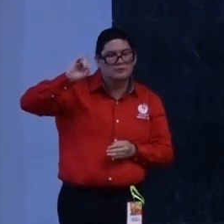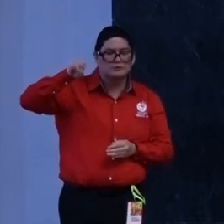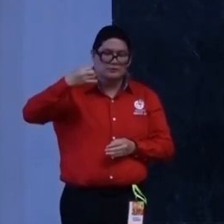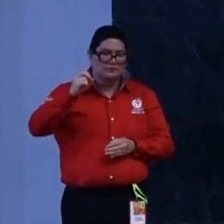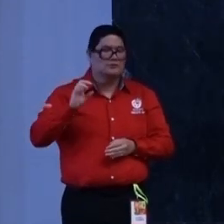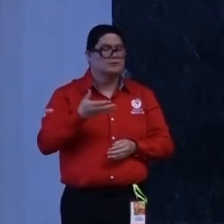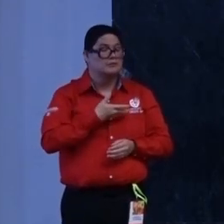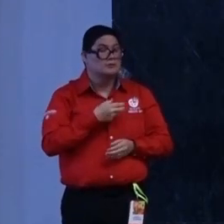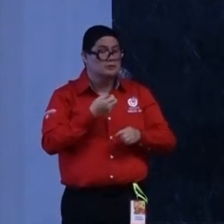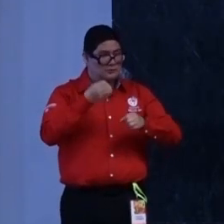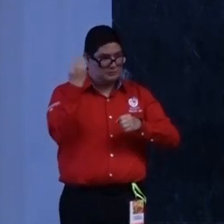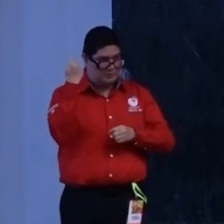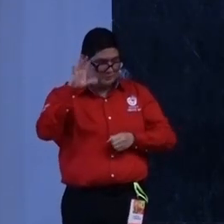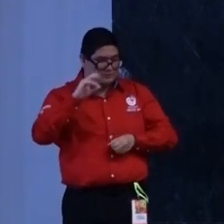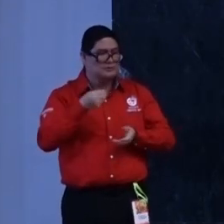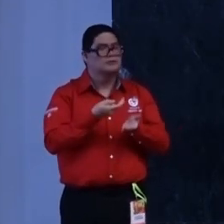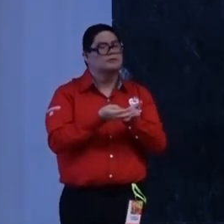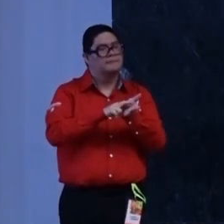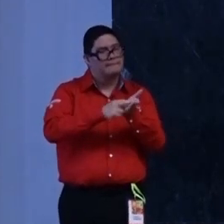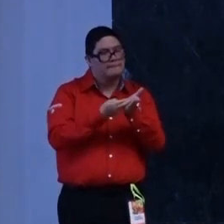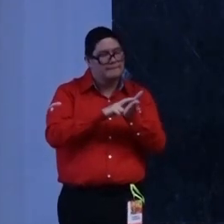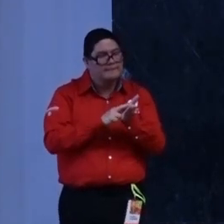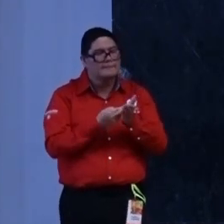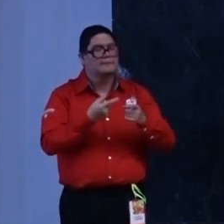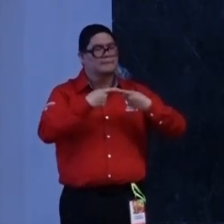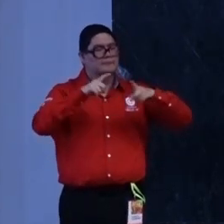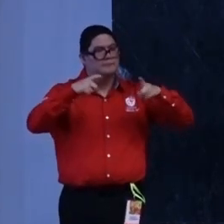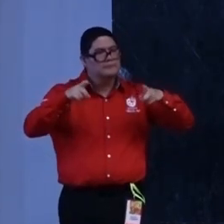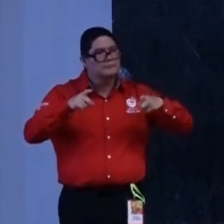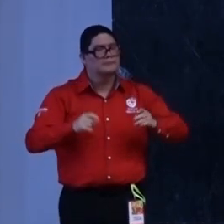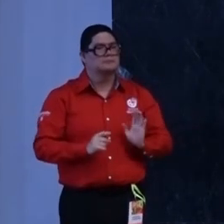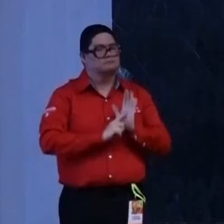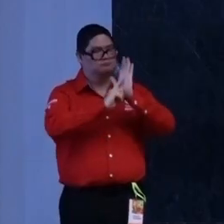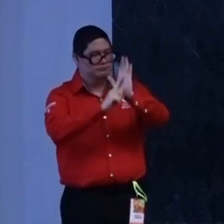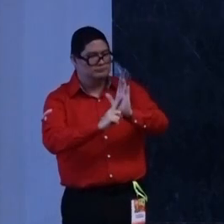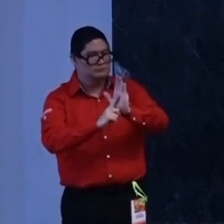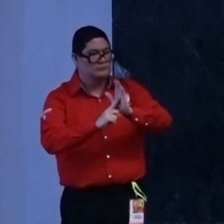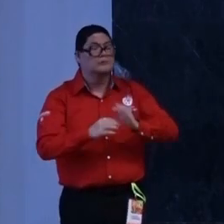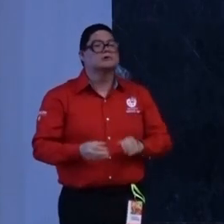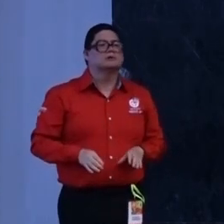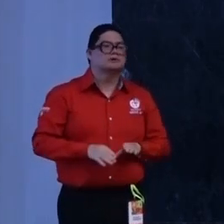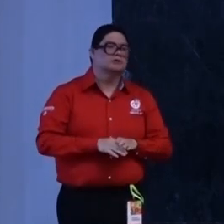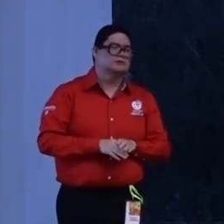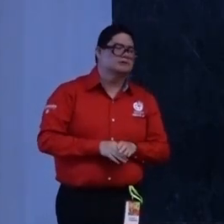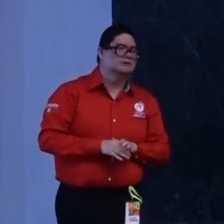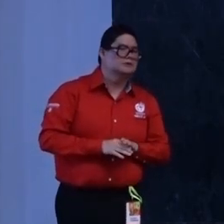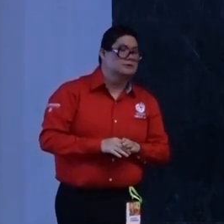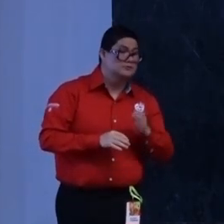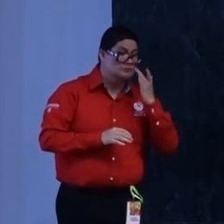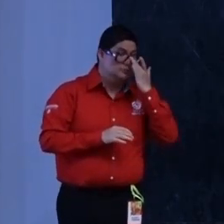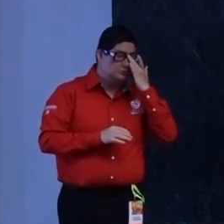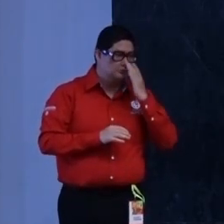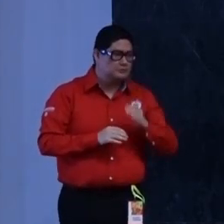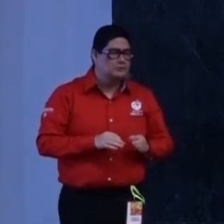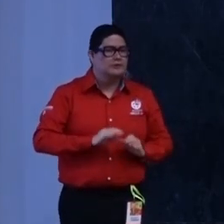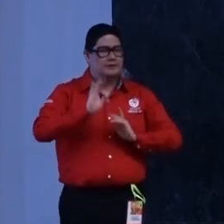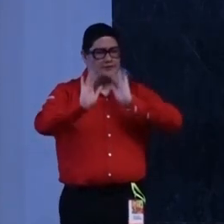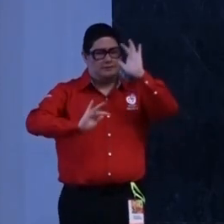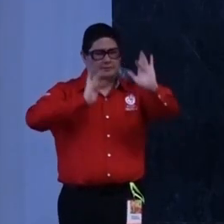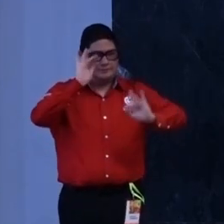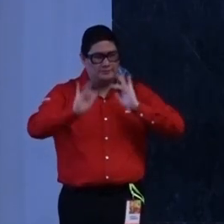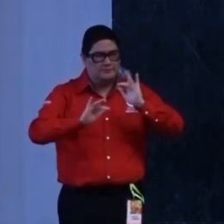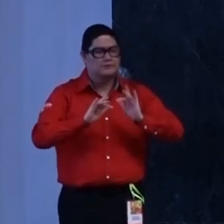10 números publicados y varias presentaciones públicas, tanto en la Feria Internacional del Libro de Guadalajara como en